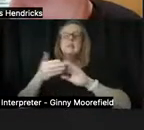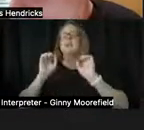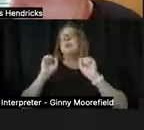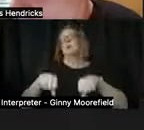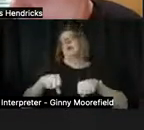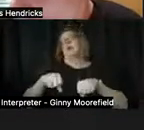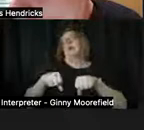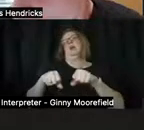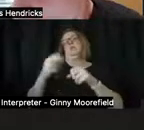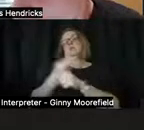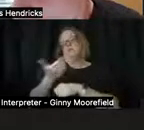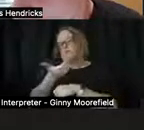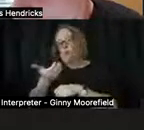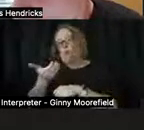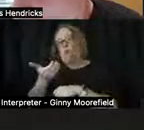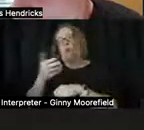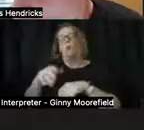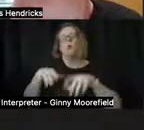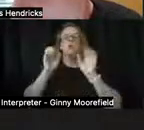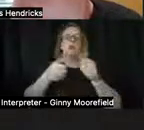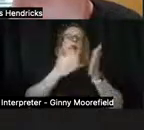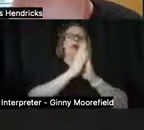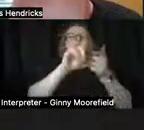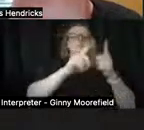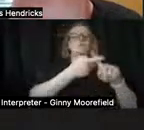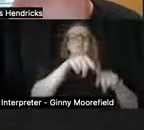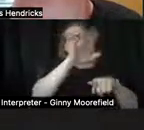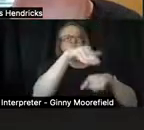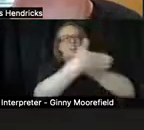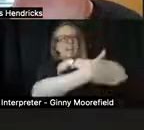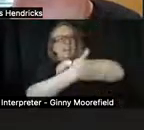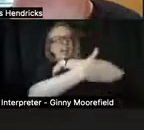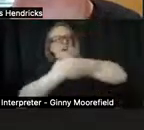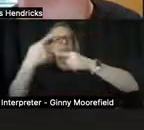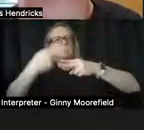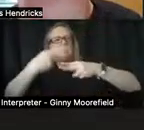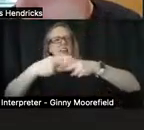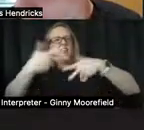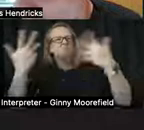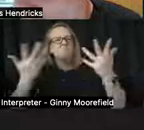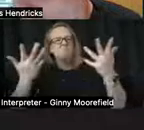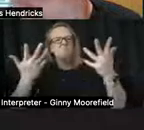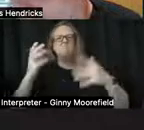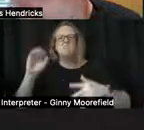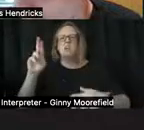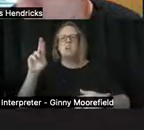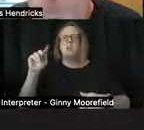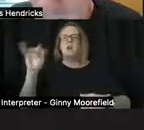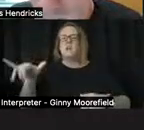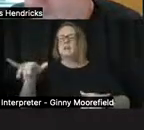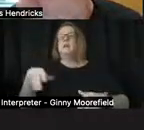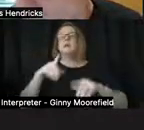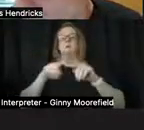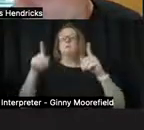preguntarle a un Smartphone pueden buscar preguntar a un amigo si quieres saber en qué condado viven ustedes